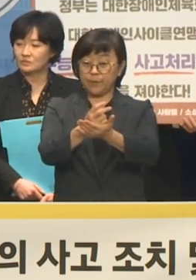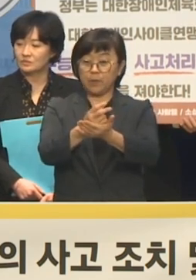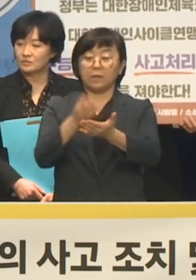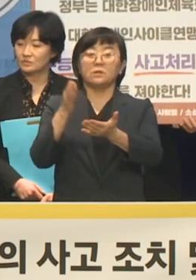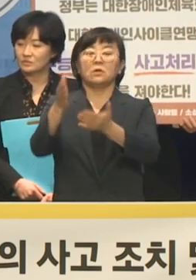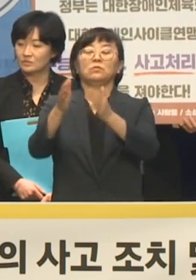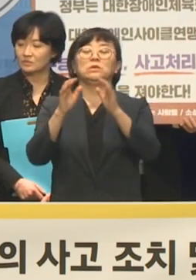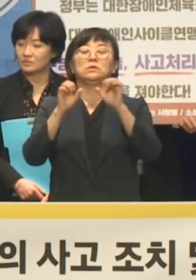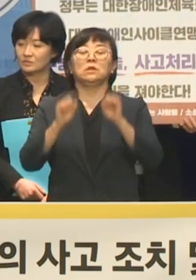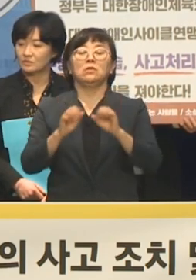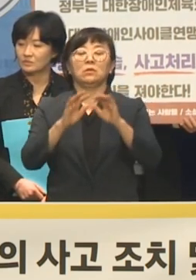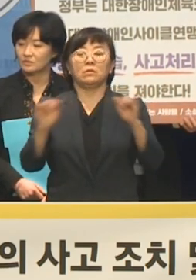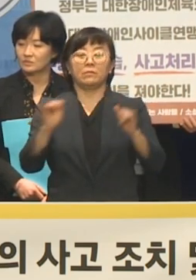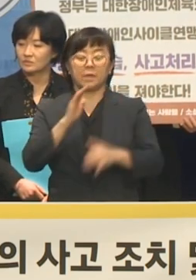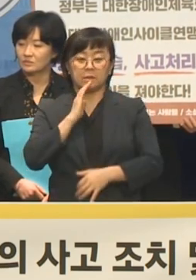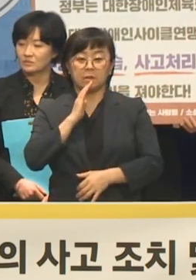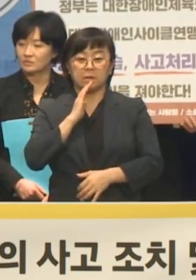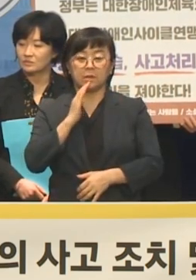전문체육인에도